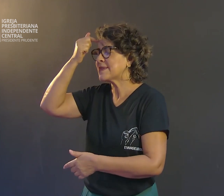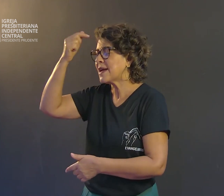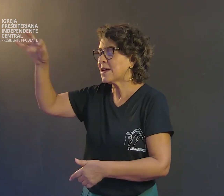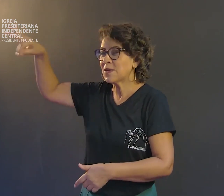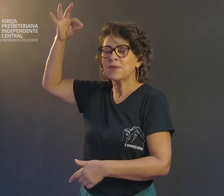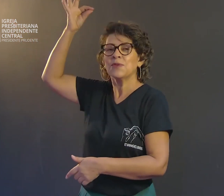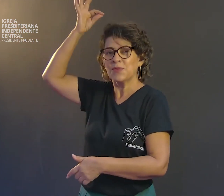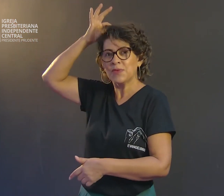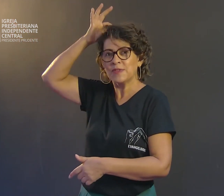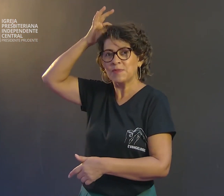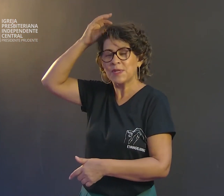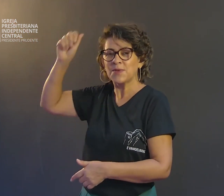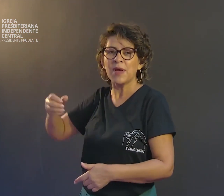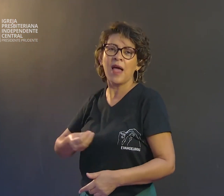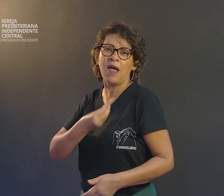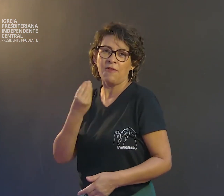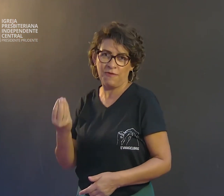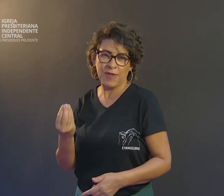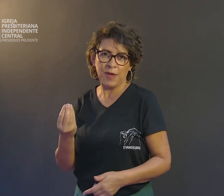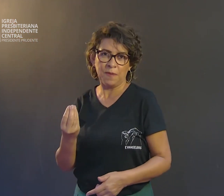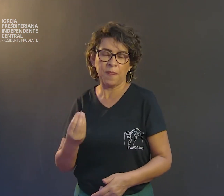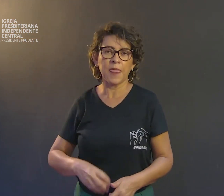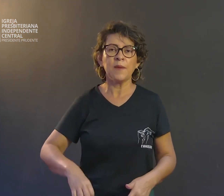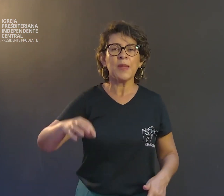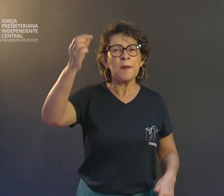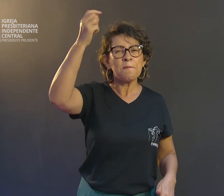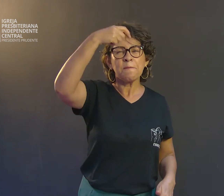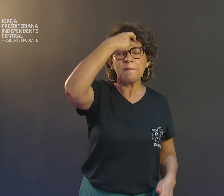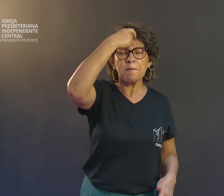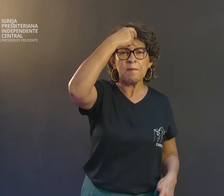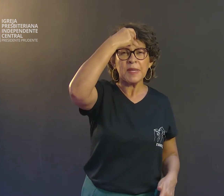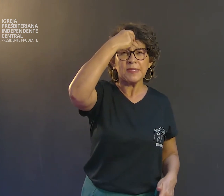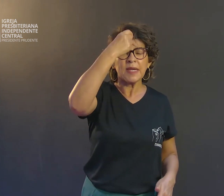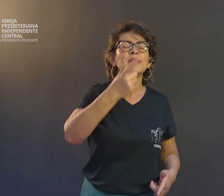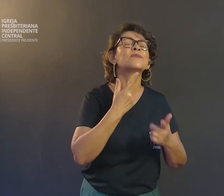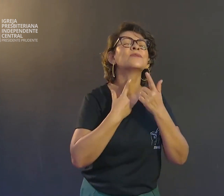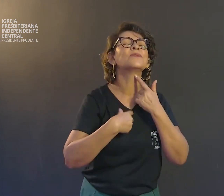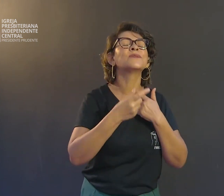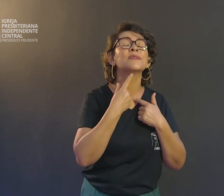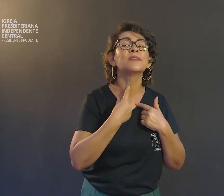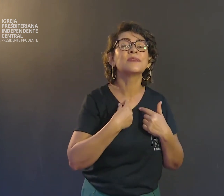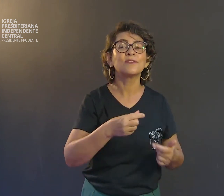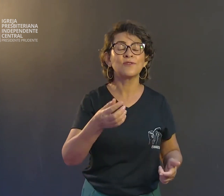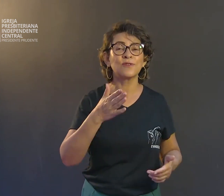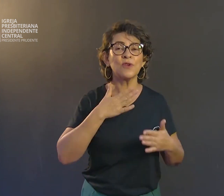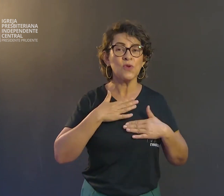Deus porque não se submete às leis de Deus. Nem pode fazê-lo. Quem é dominado pela